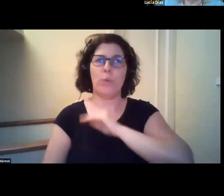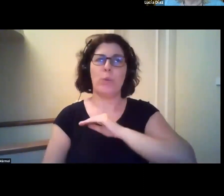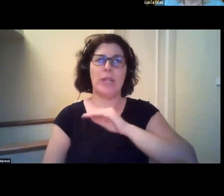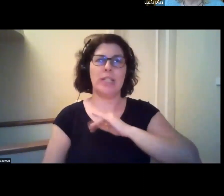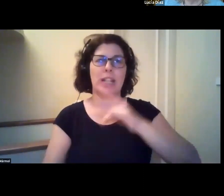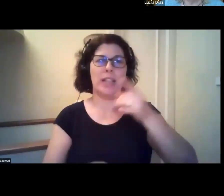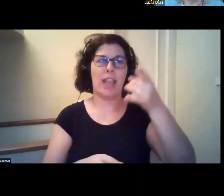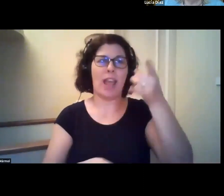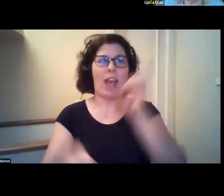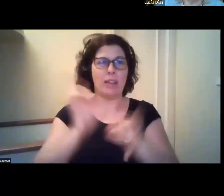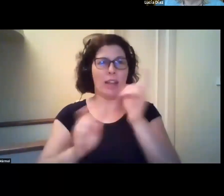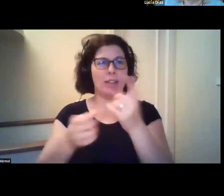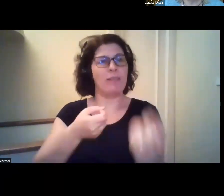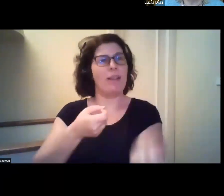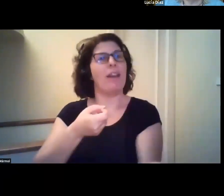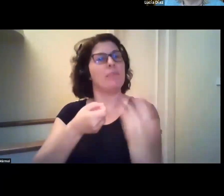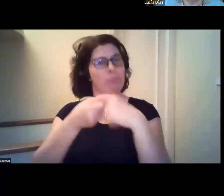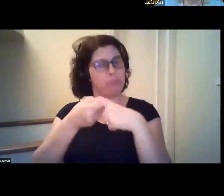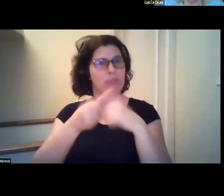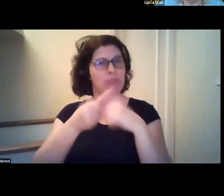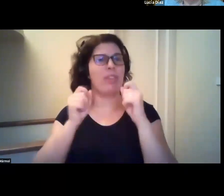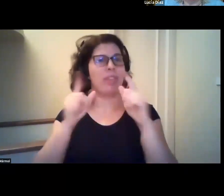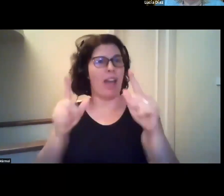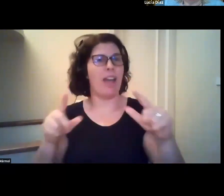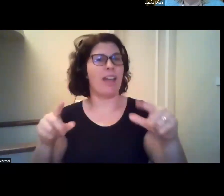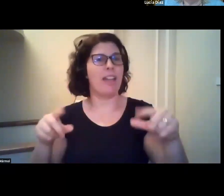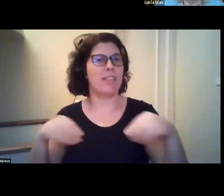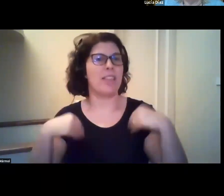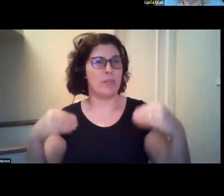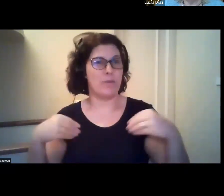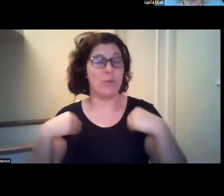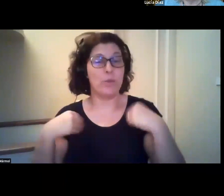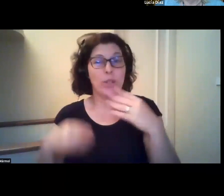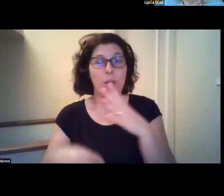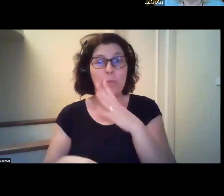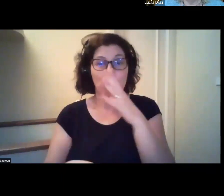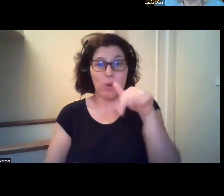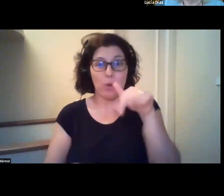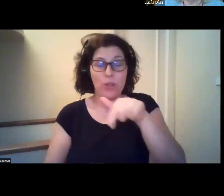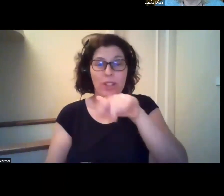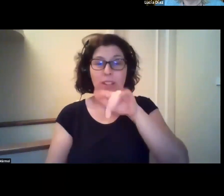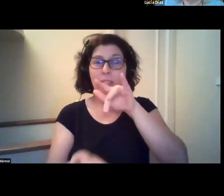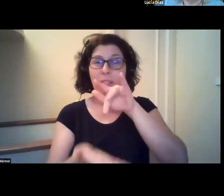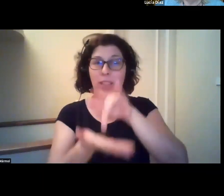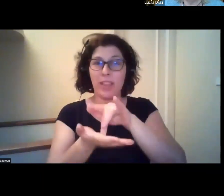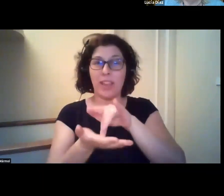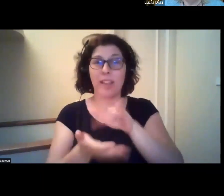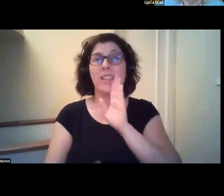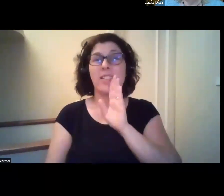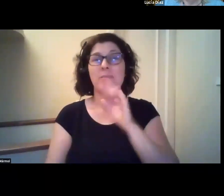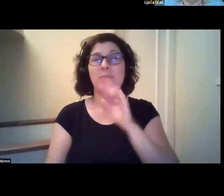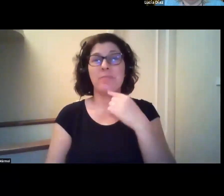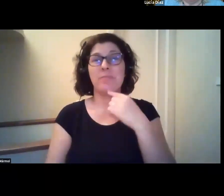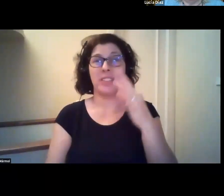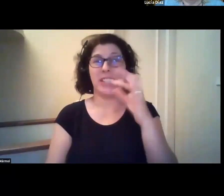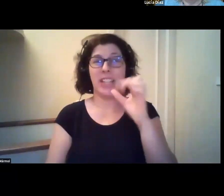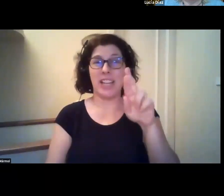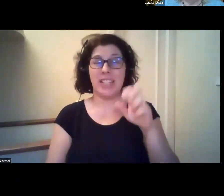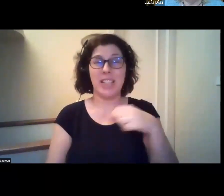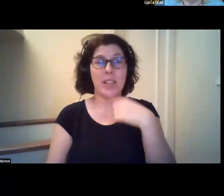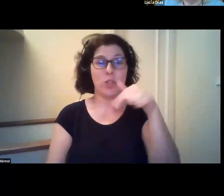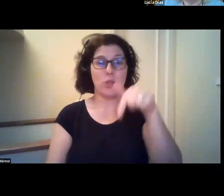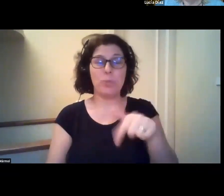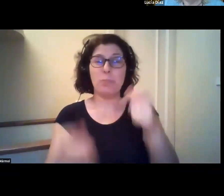enganche y para que suponga un disfrute para vosotros, porque hoy estamos ante, como ha dicho Teresa, la primera vez